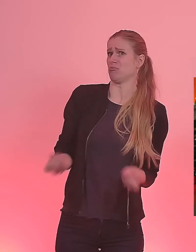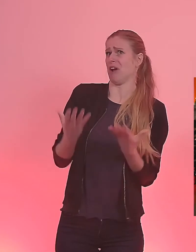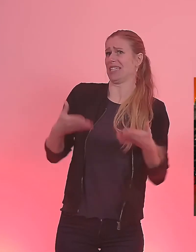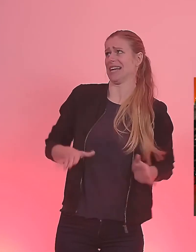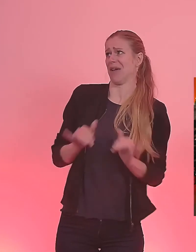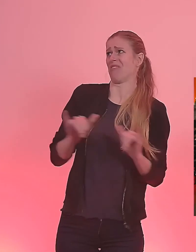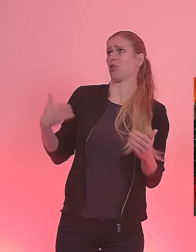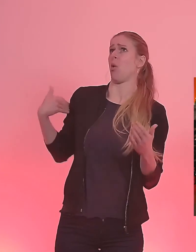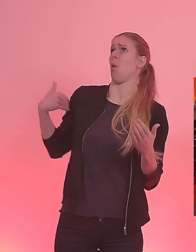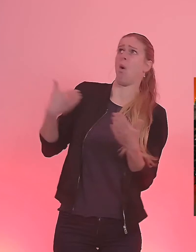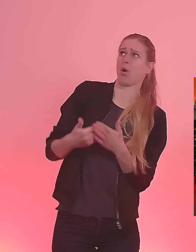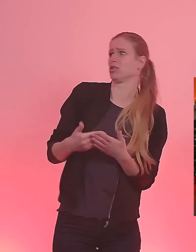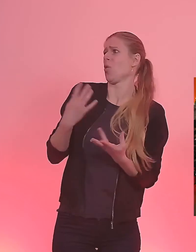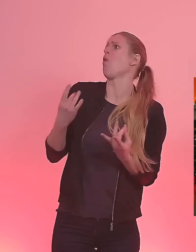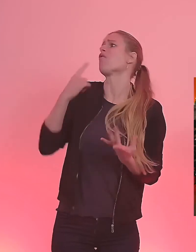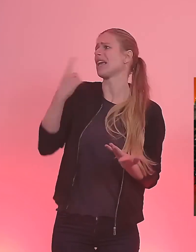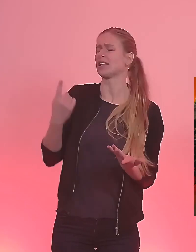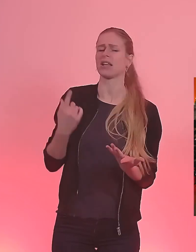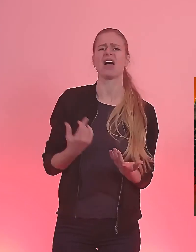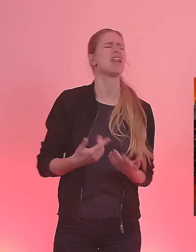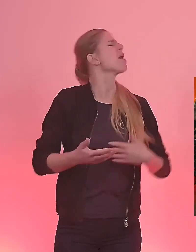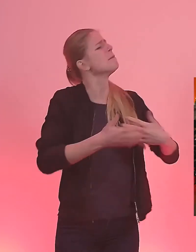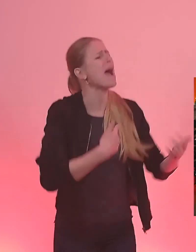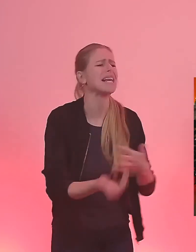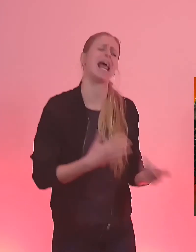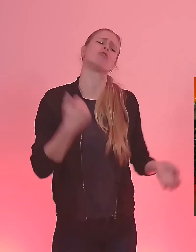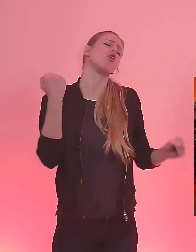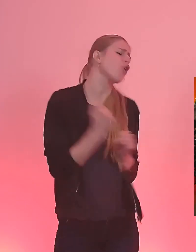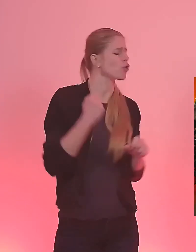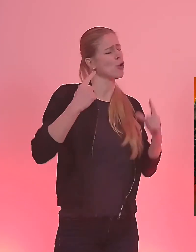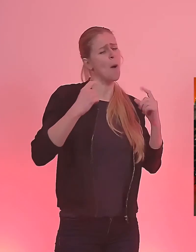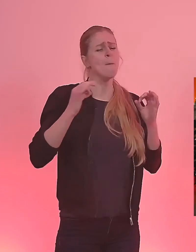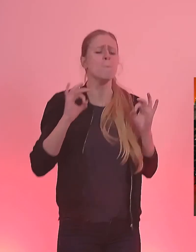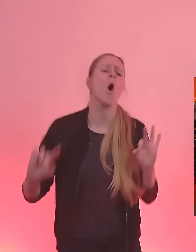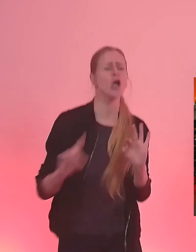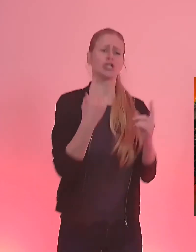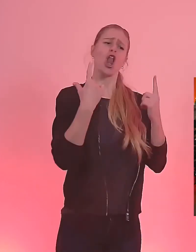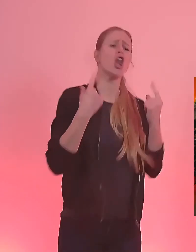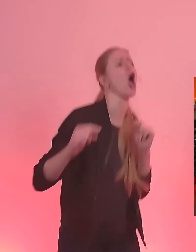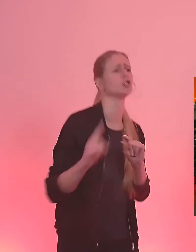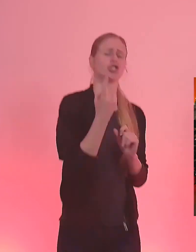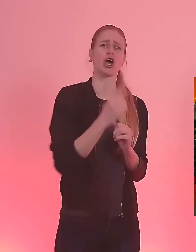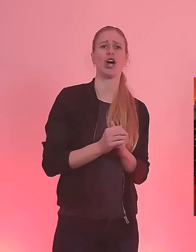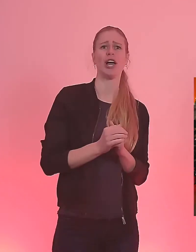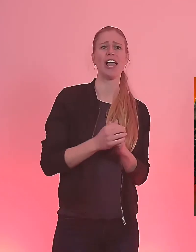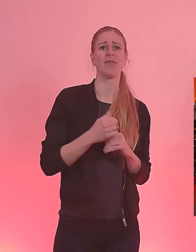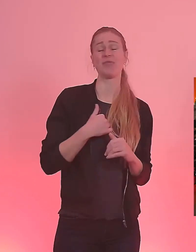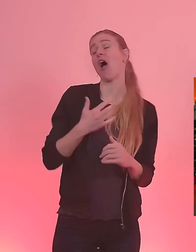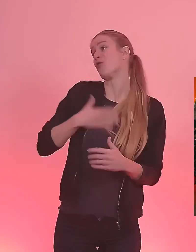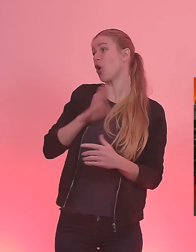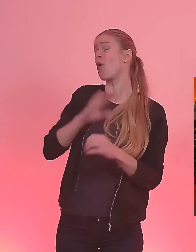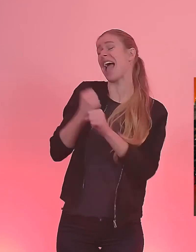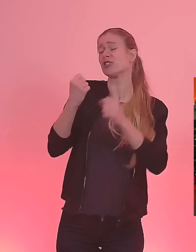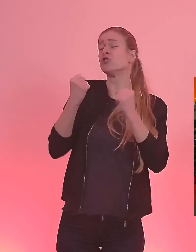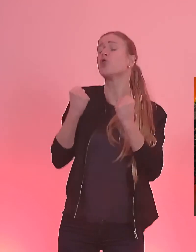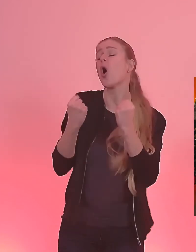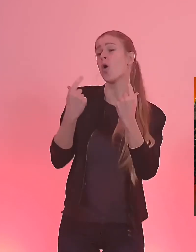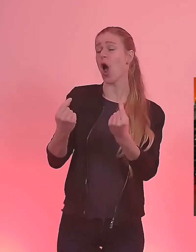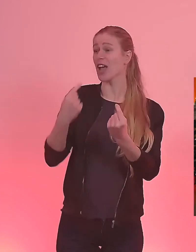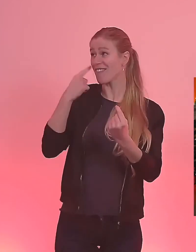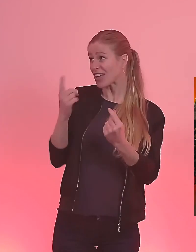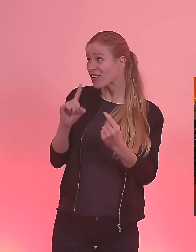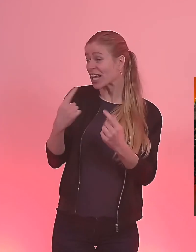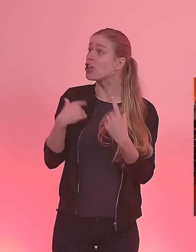nou? Nee, dat maakt helemaal niet uit, Olly. Dat was nog steeds de mooiste en de leukste. Ik vond het ook echt zo leuk. En weet je wat ik het allerleukste vond?